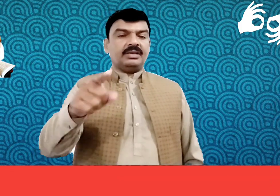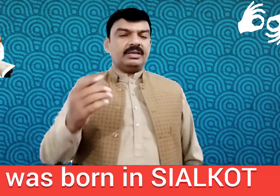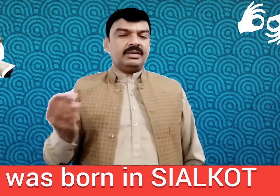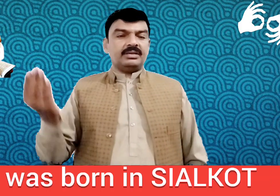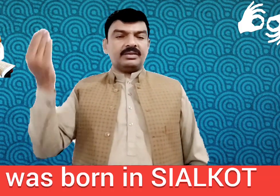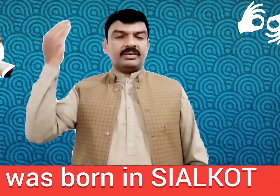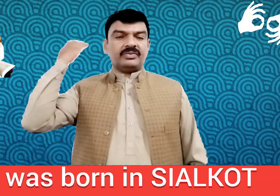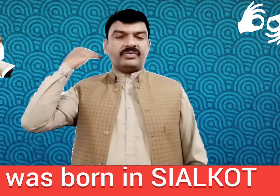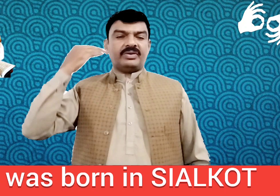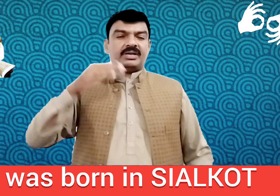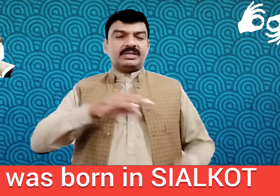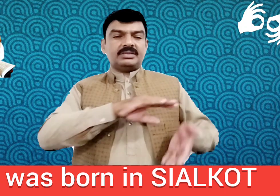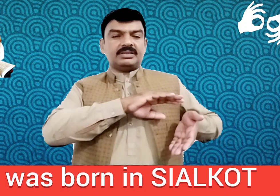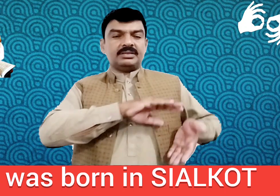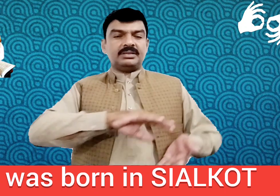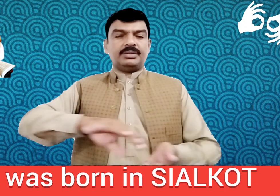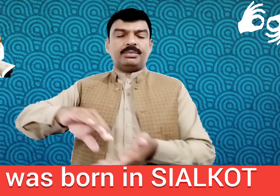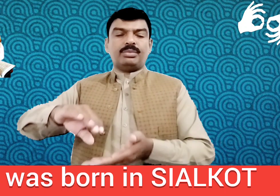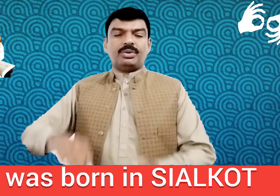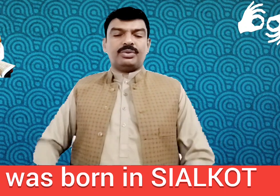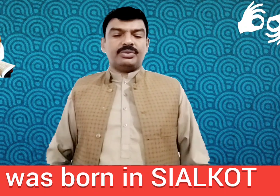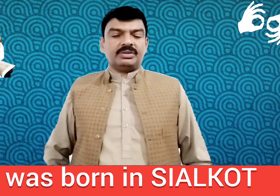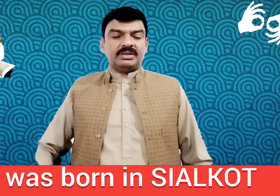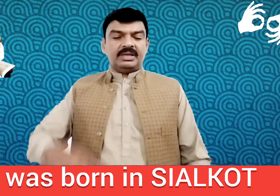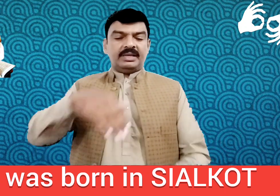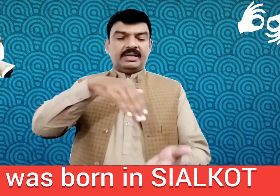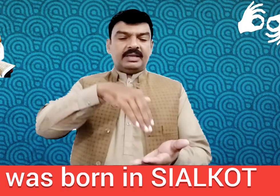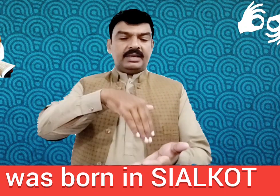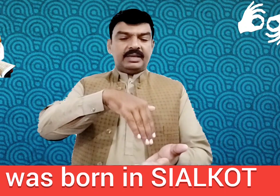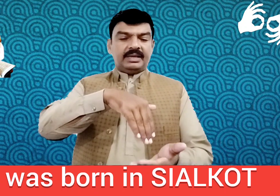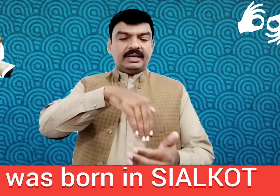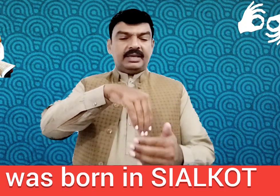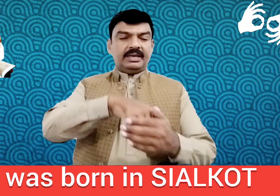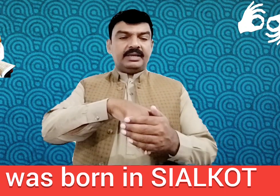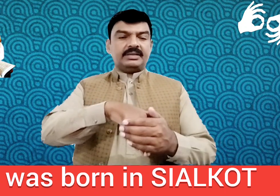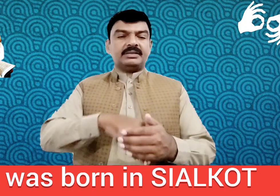He was born in